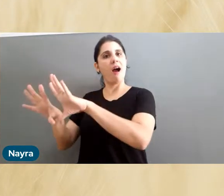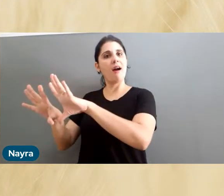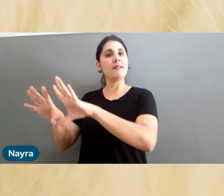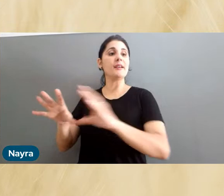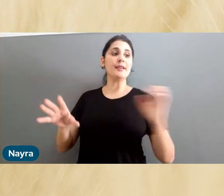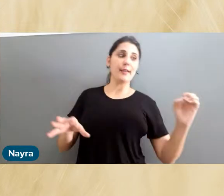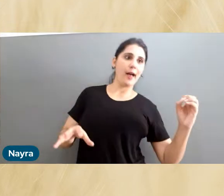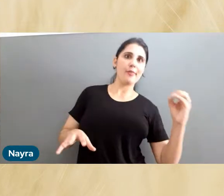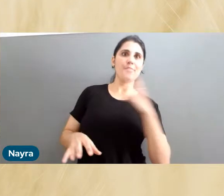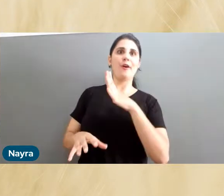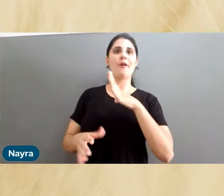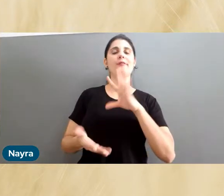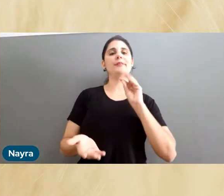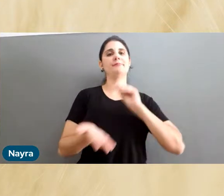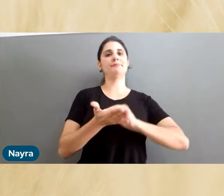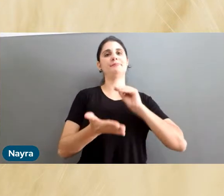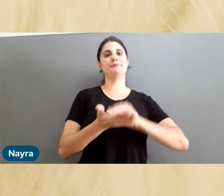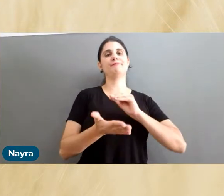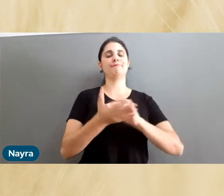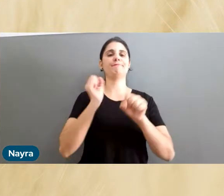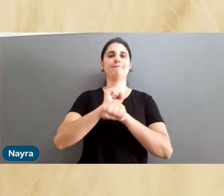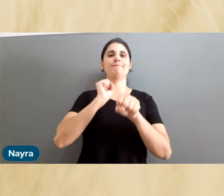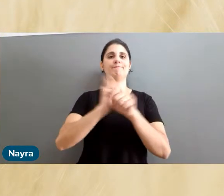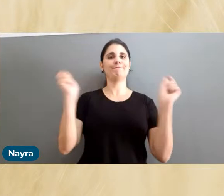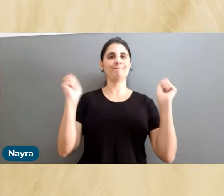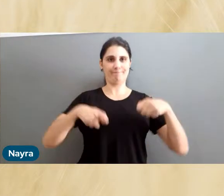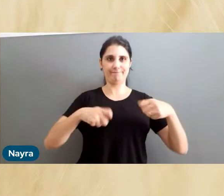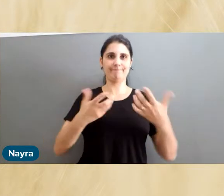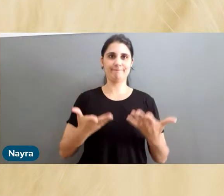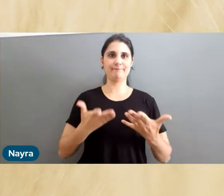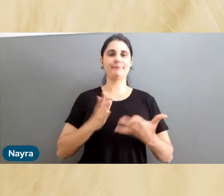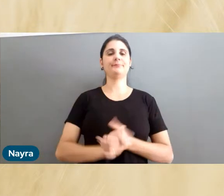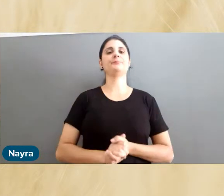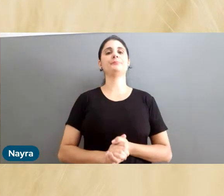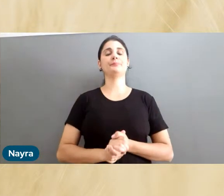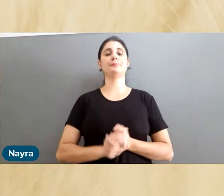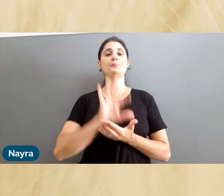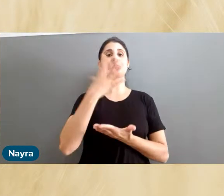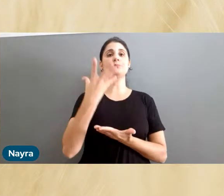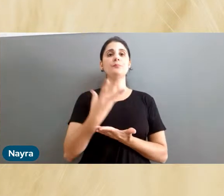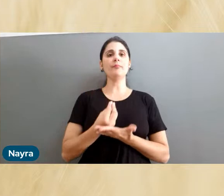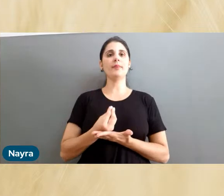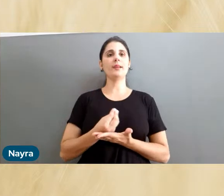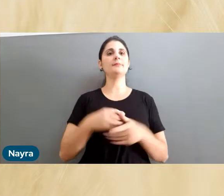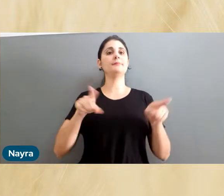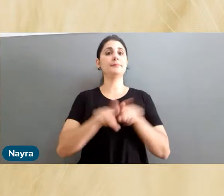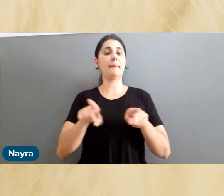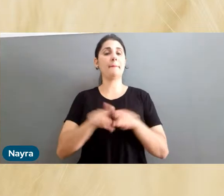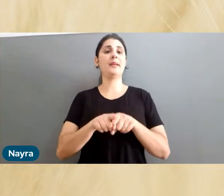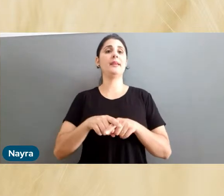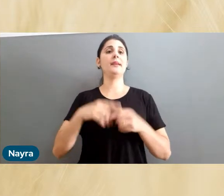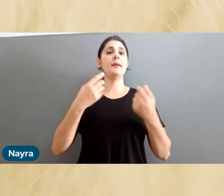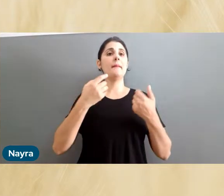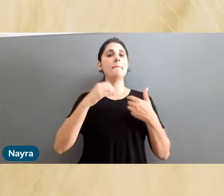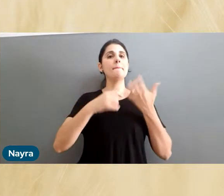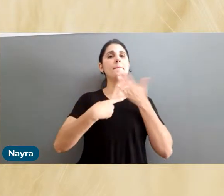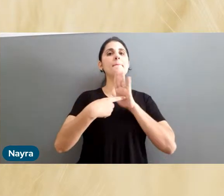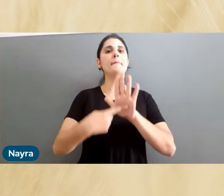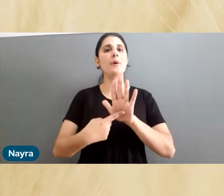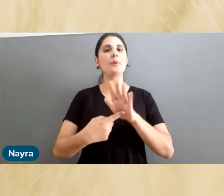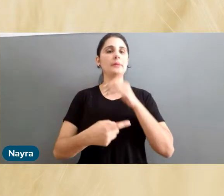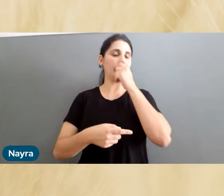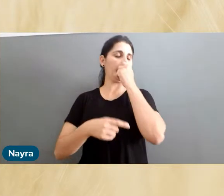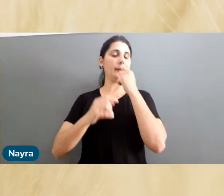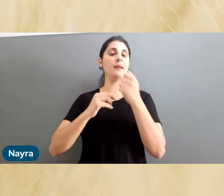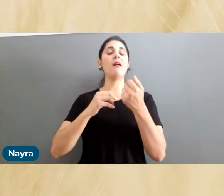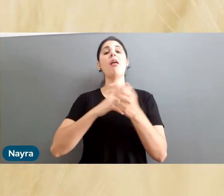estão completamente estabelecidas. A doutrina espírita também nos informa de que não existe acaso.